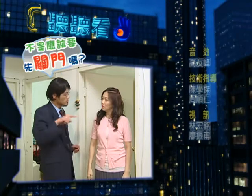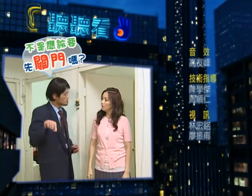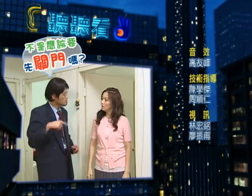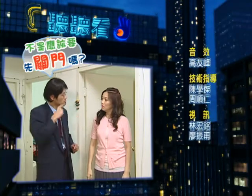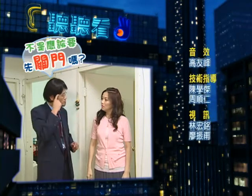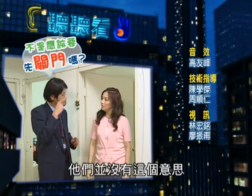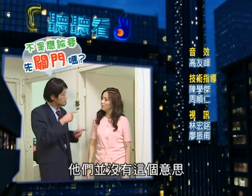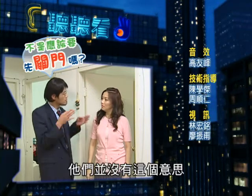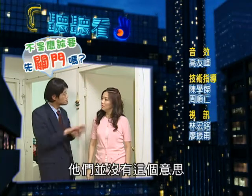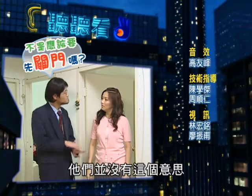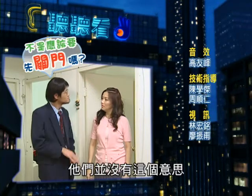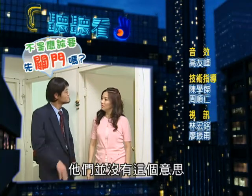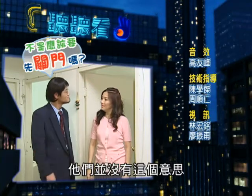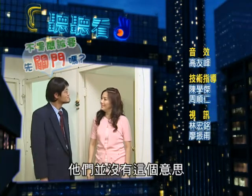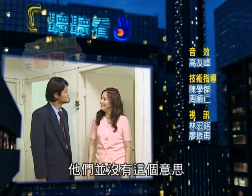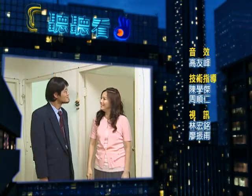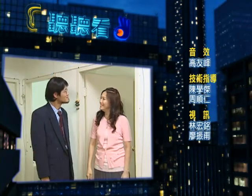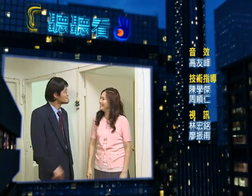他们并没有这个意思。